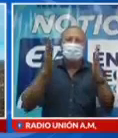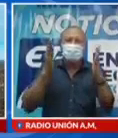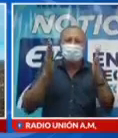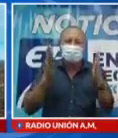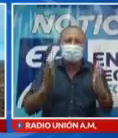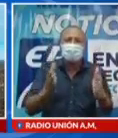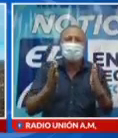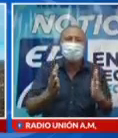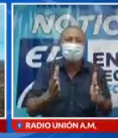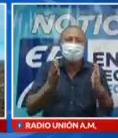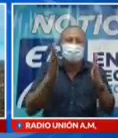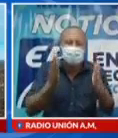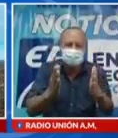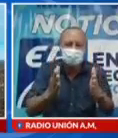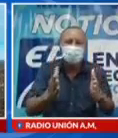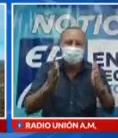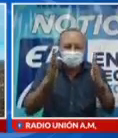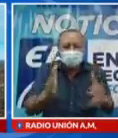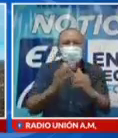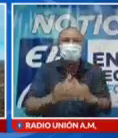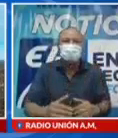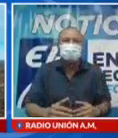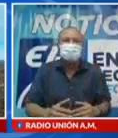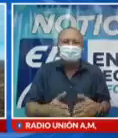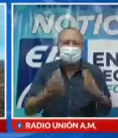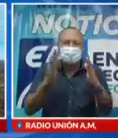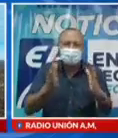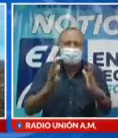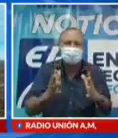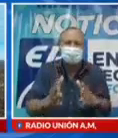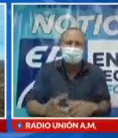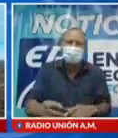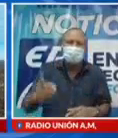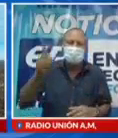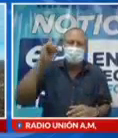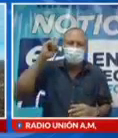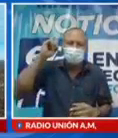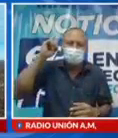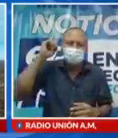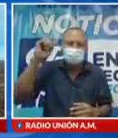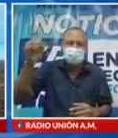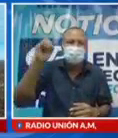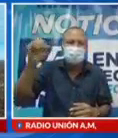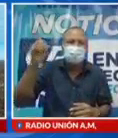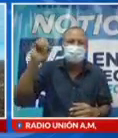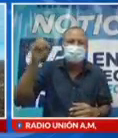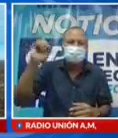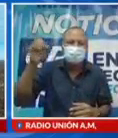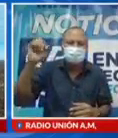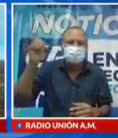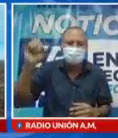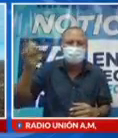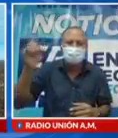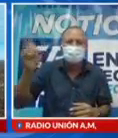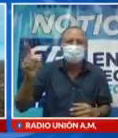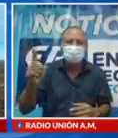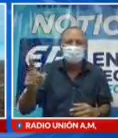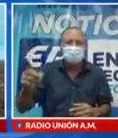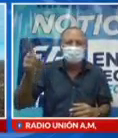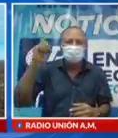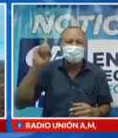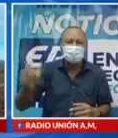inteligente. Los esmeraldeños nos merecemos eso y mucho más. Seguiremos luchando, porque la siguiente pelea tiene que ser la